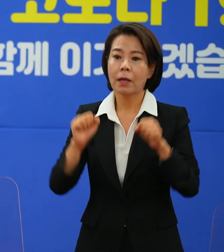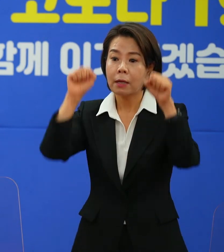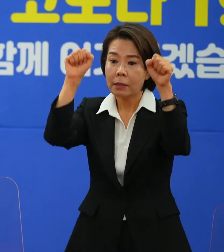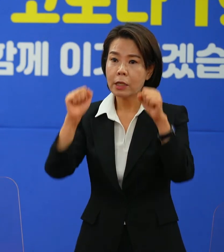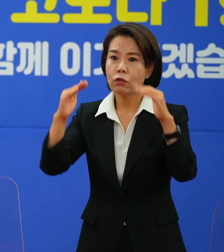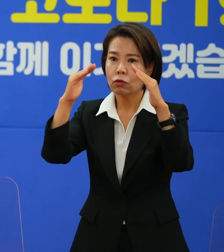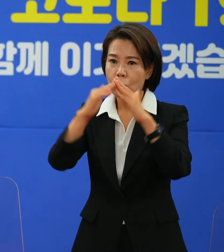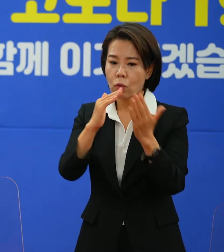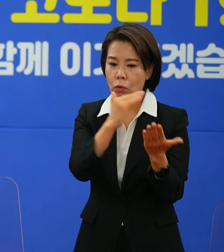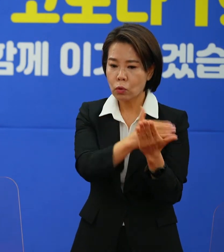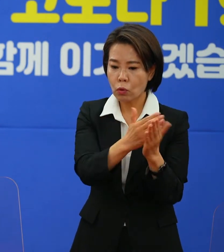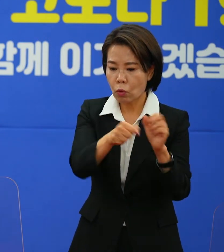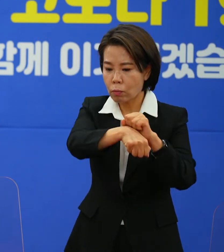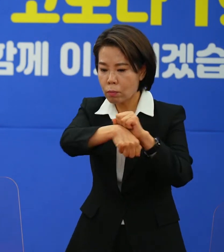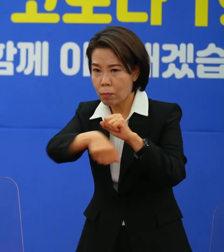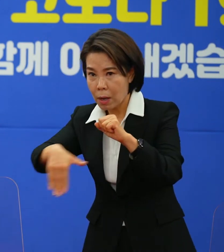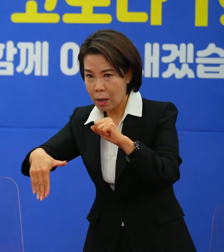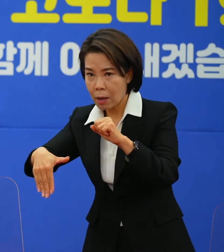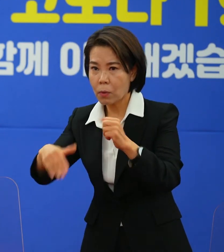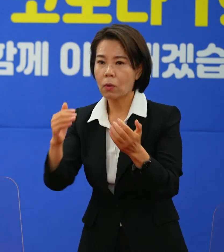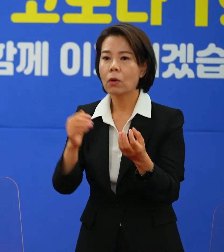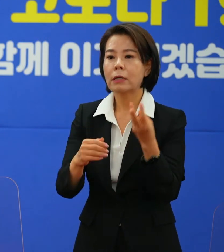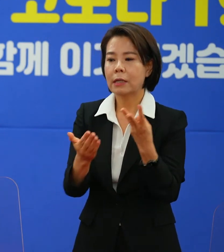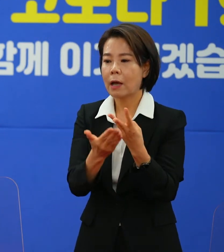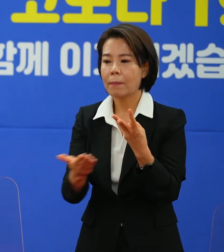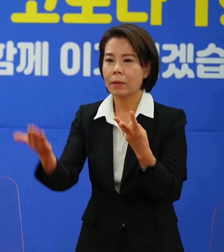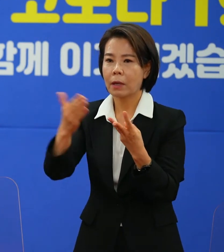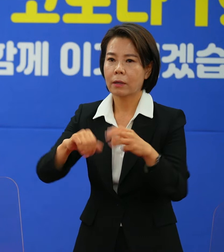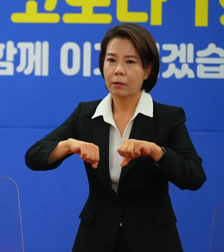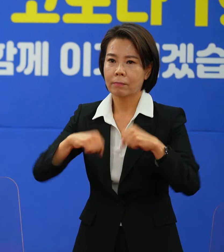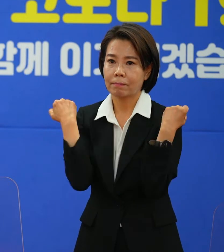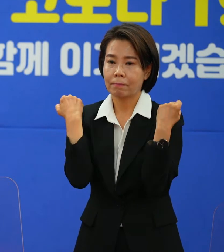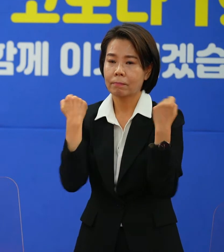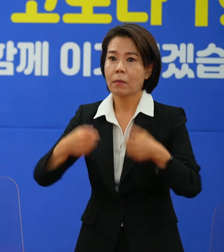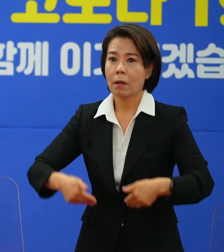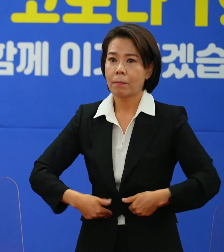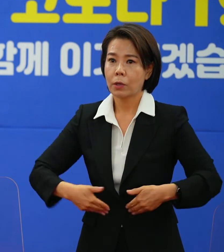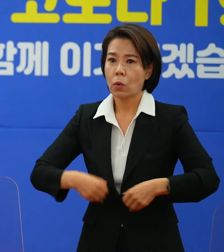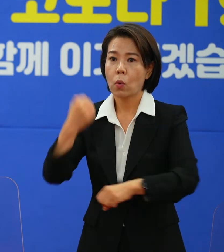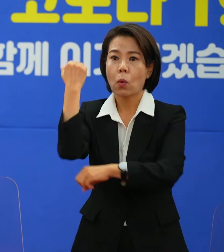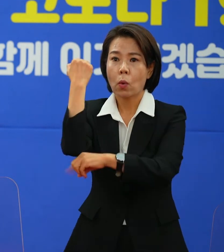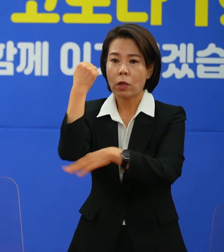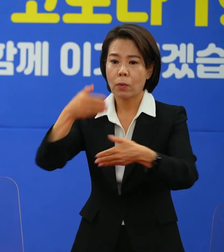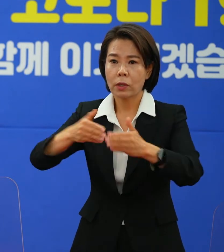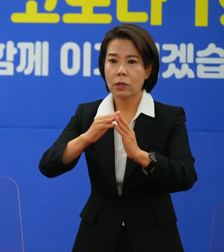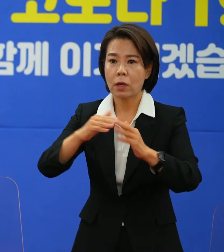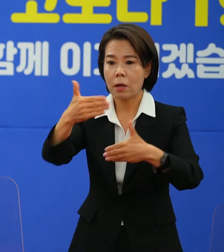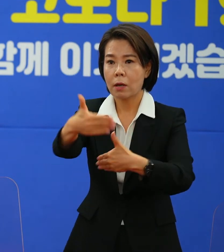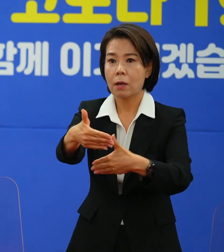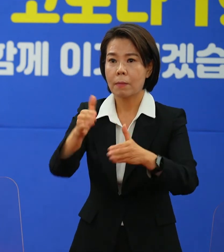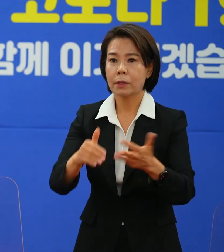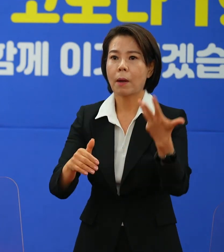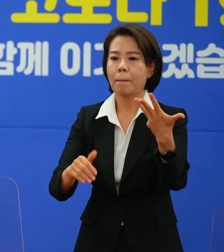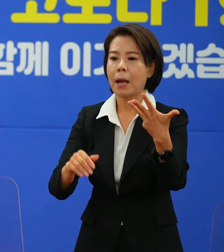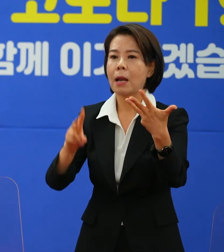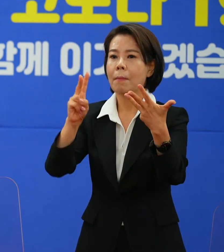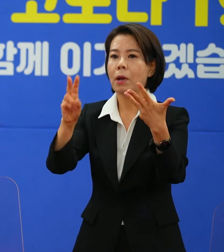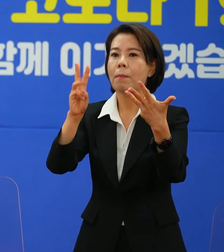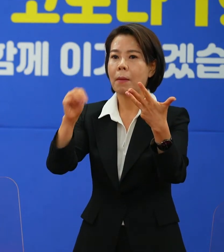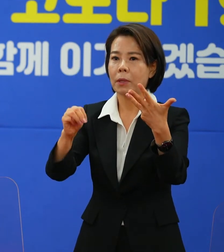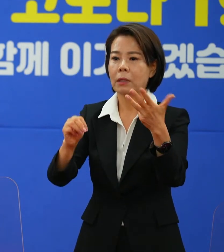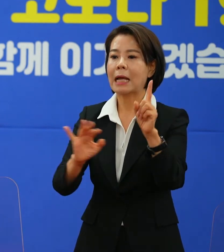체육시설은 종목별로 3단계 방역수칙을 준수해야 하며 기본적으로 시설 면적